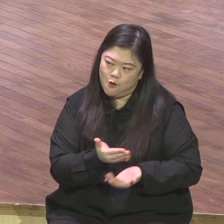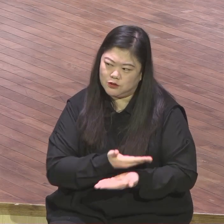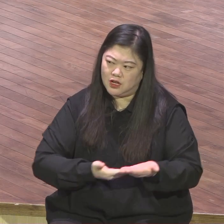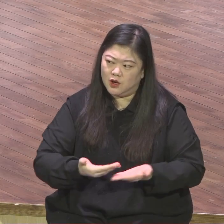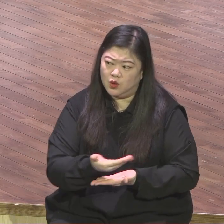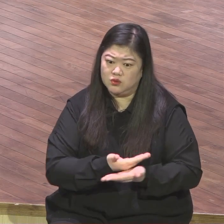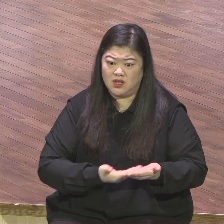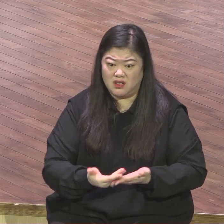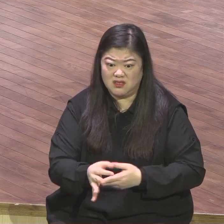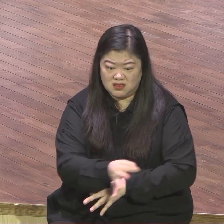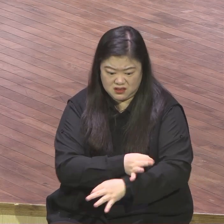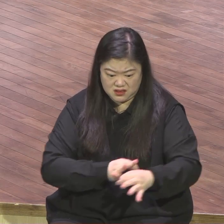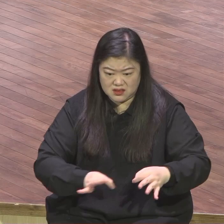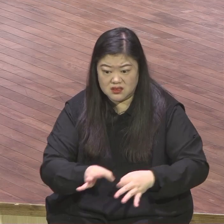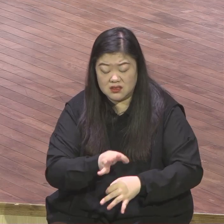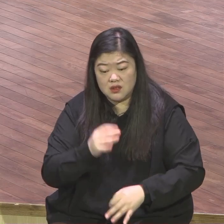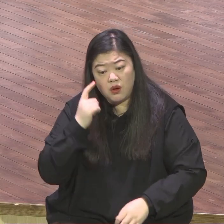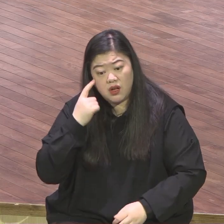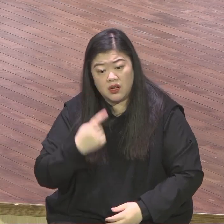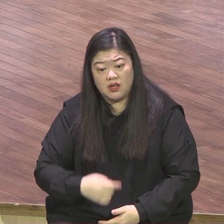이렇게 물질 중심.